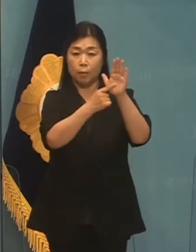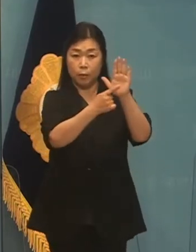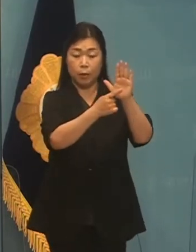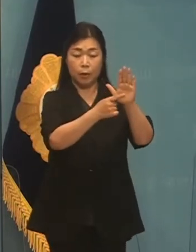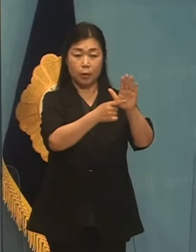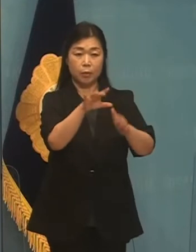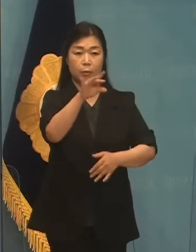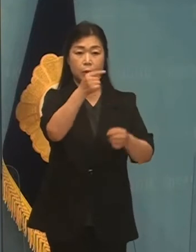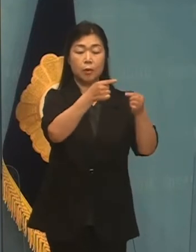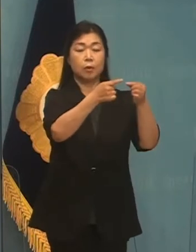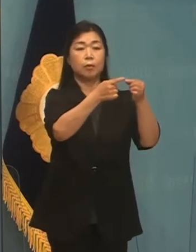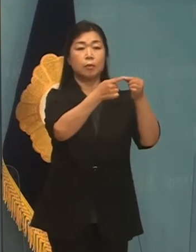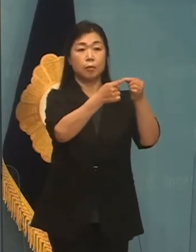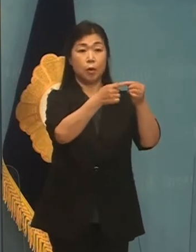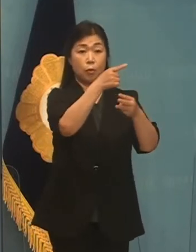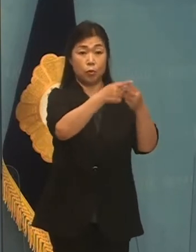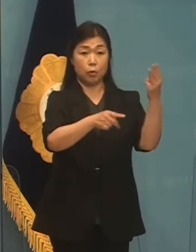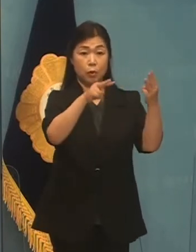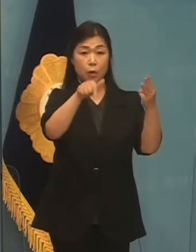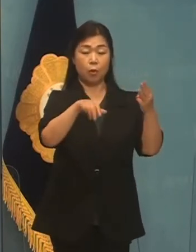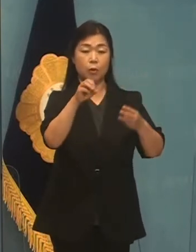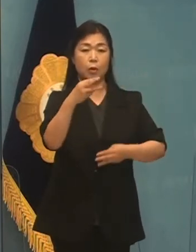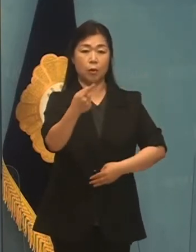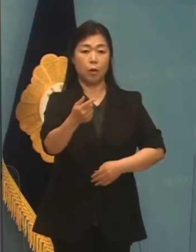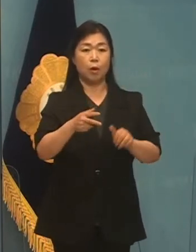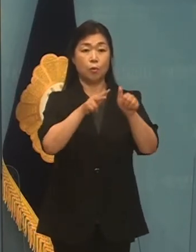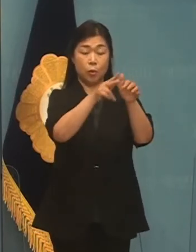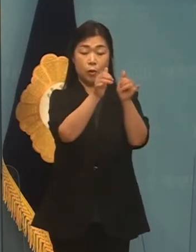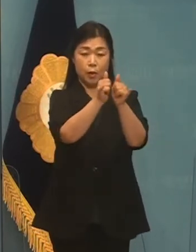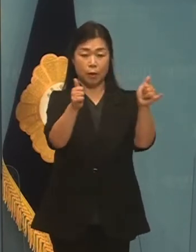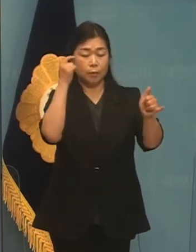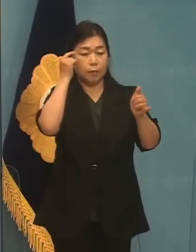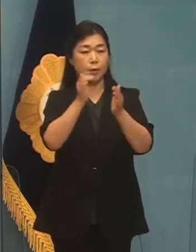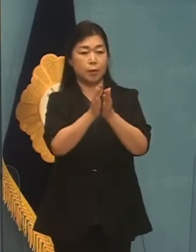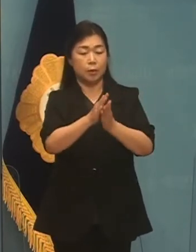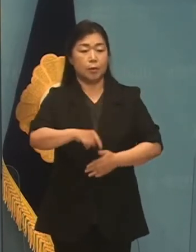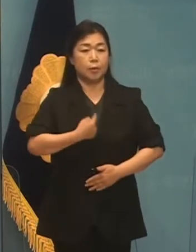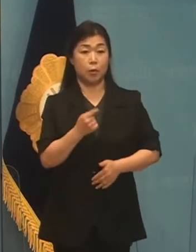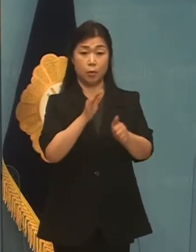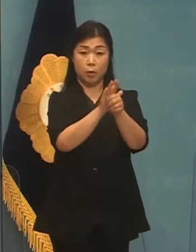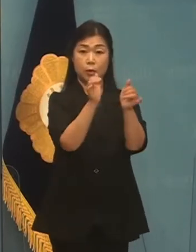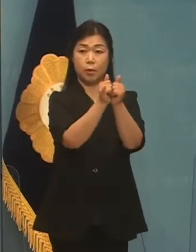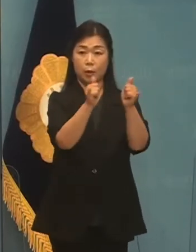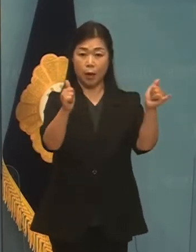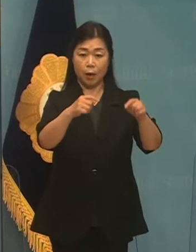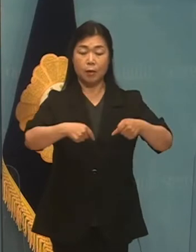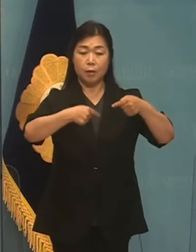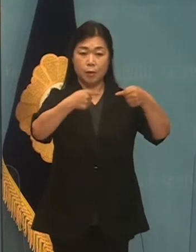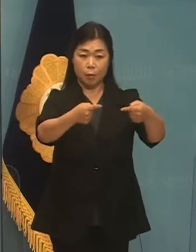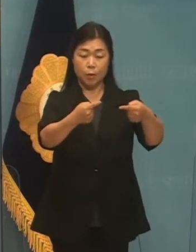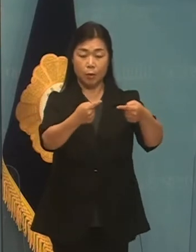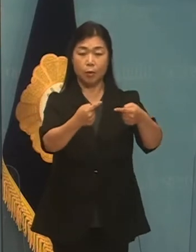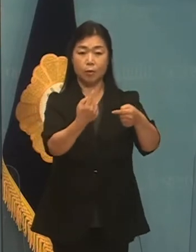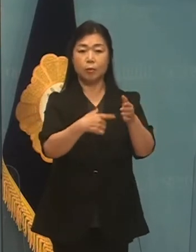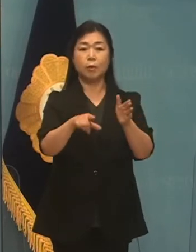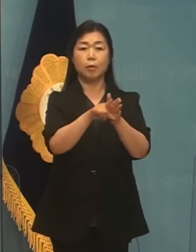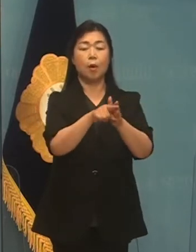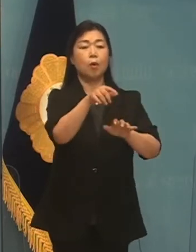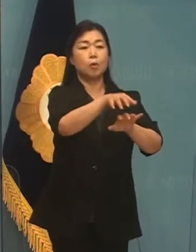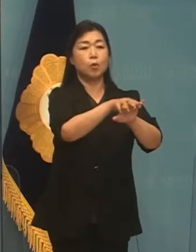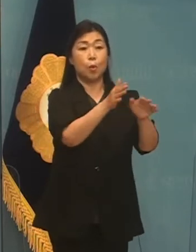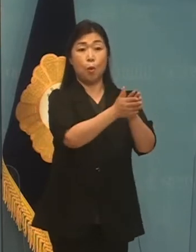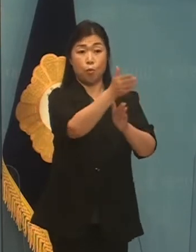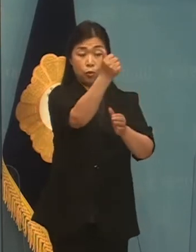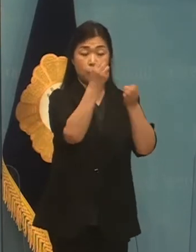윤석열 예비 후보에 대한 자발적 지지자들의 캠프 참여 열망을 받들기 위해서